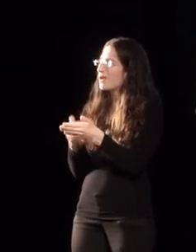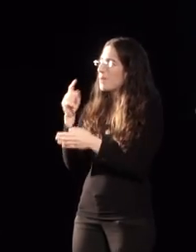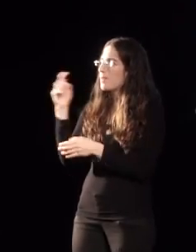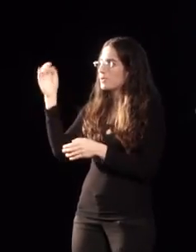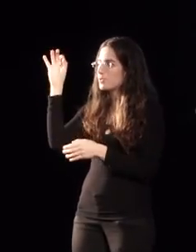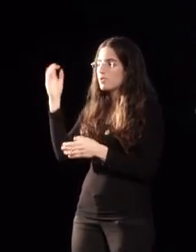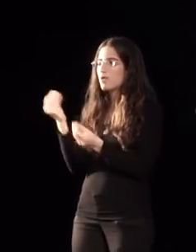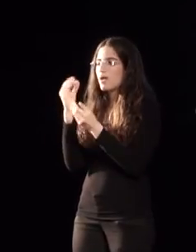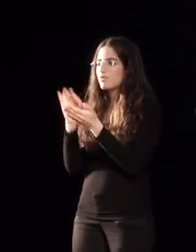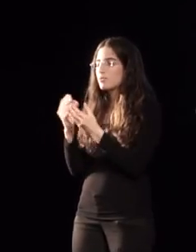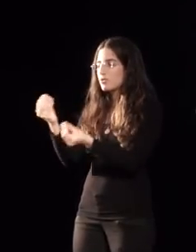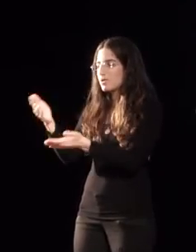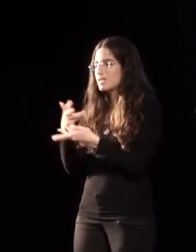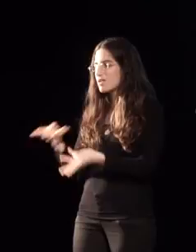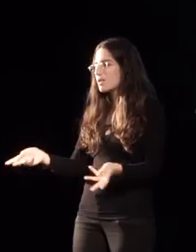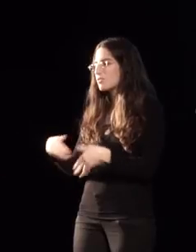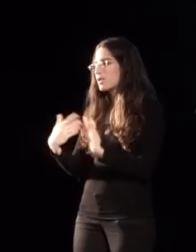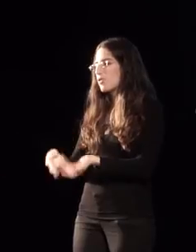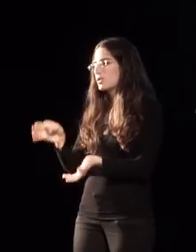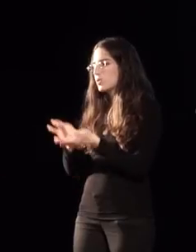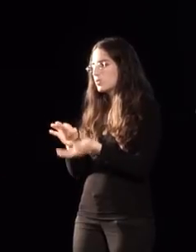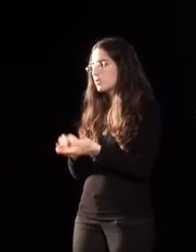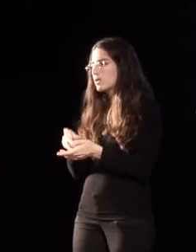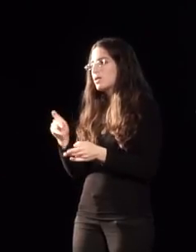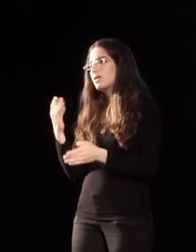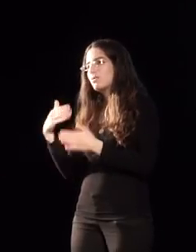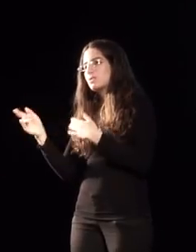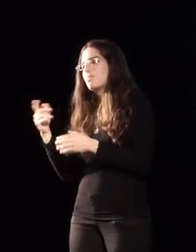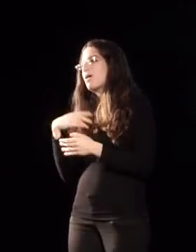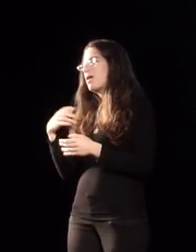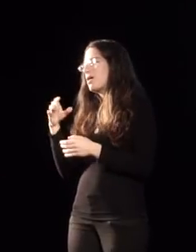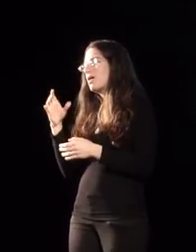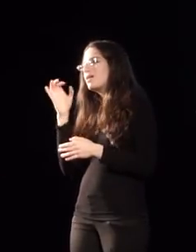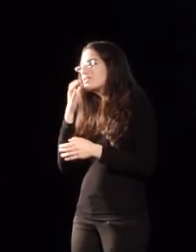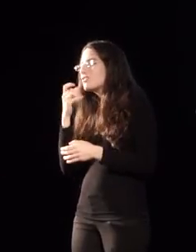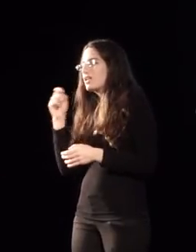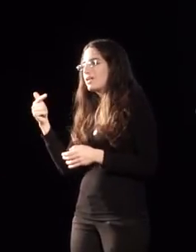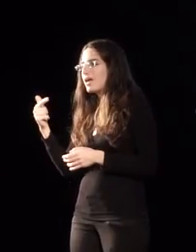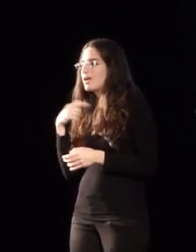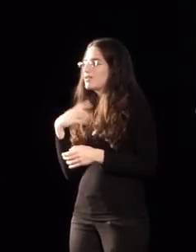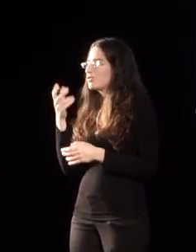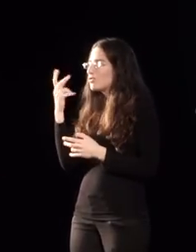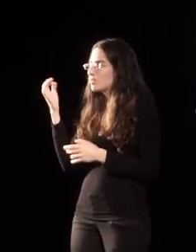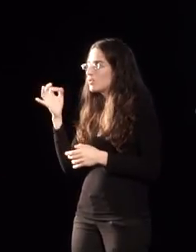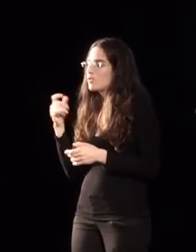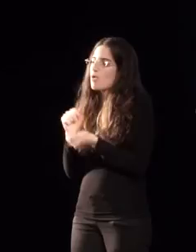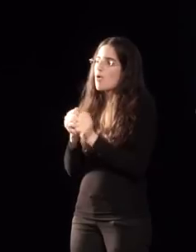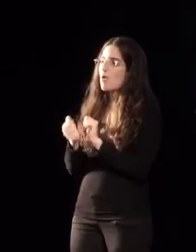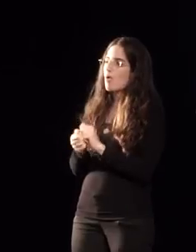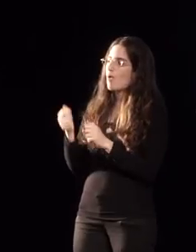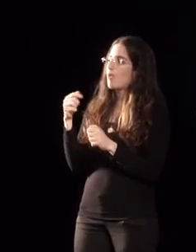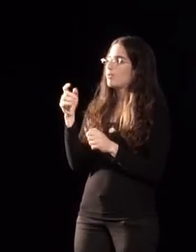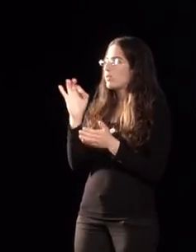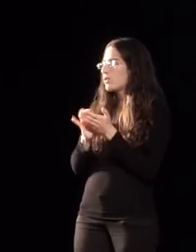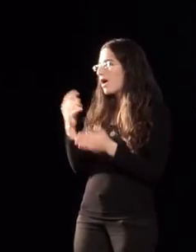שהוא נחשף אליו או שקורה לו, נותן לו איזשהו ניקוד מסוים. יש בן אדם שיצא בהרצאה של גרי וזה ייתן לו 30 נקודות, יש מישהו שייתן לו נקודה אחת, יש מישהו שייתן לו